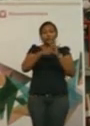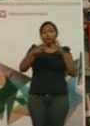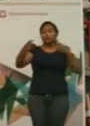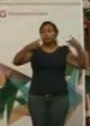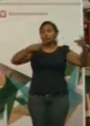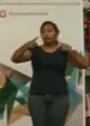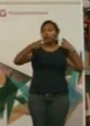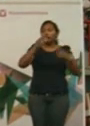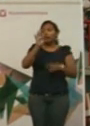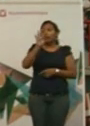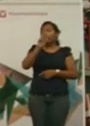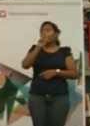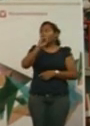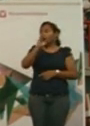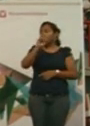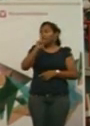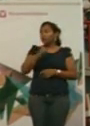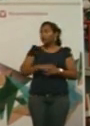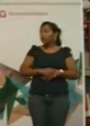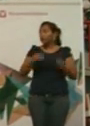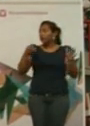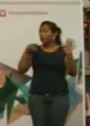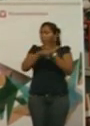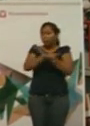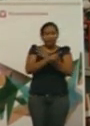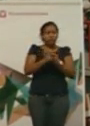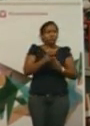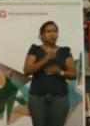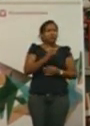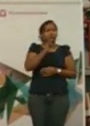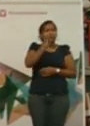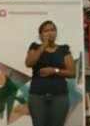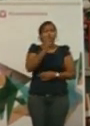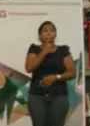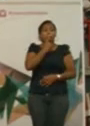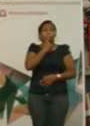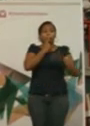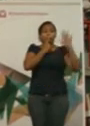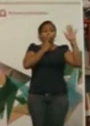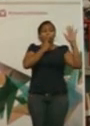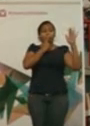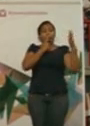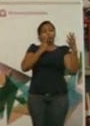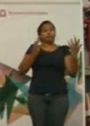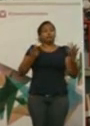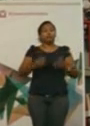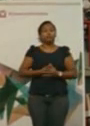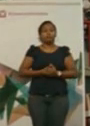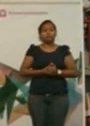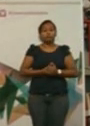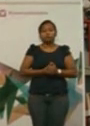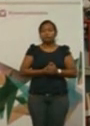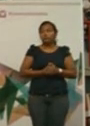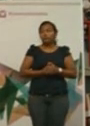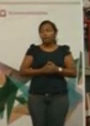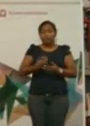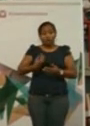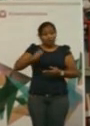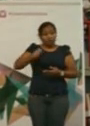Fria, ele poderia fazer alguma influência? Para qual lado? Olha só, existem... pessoas que fazem,